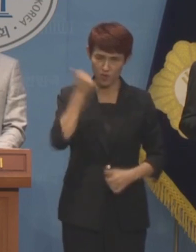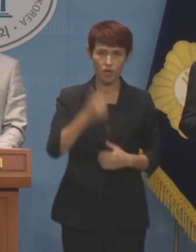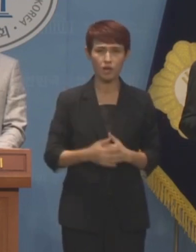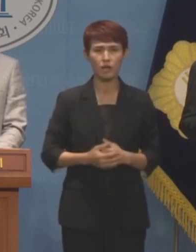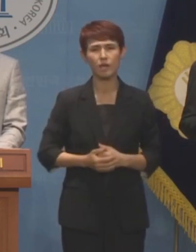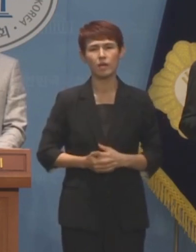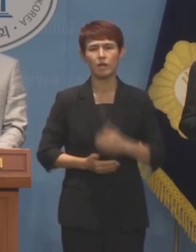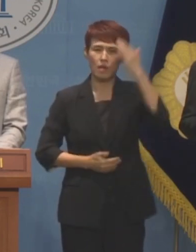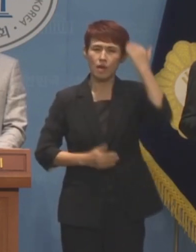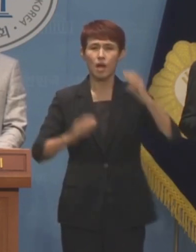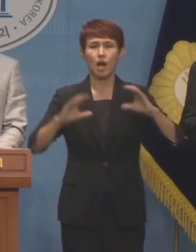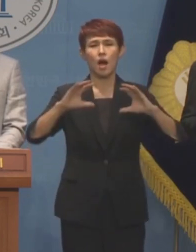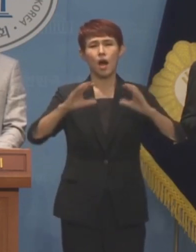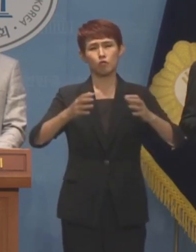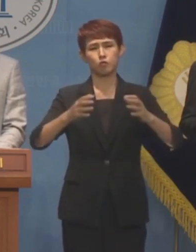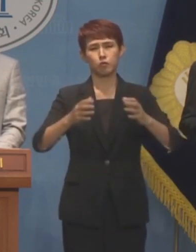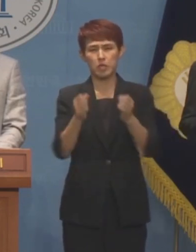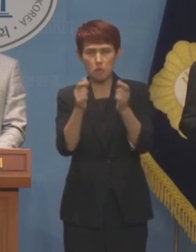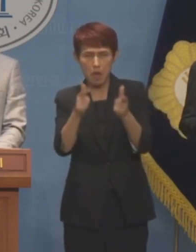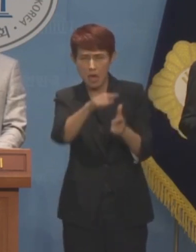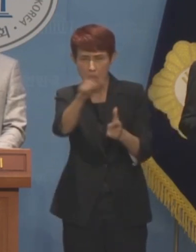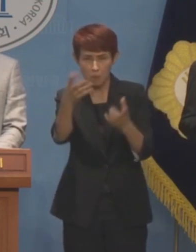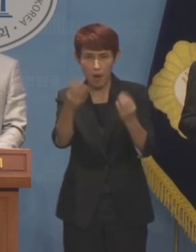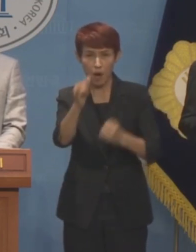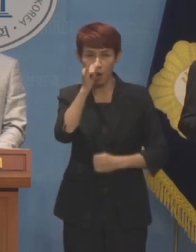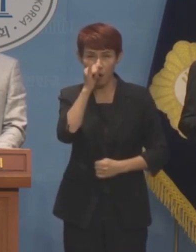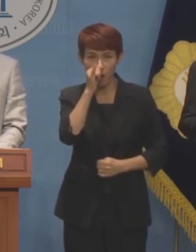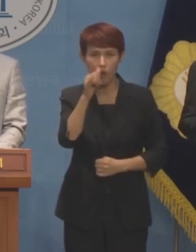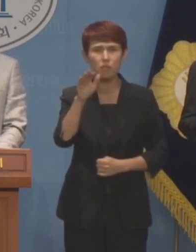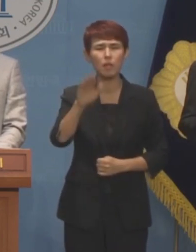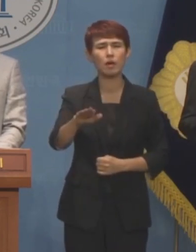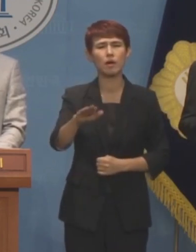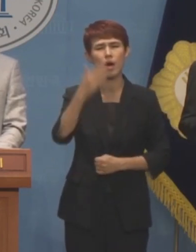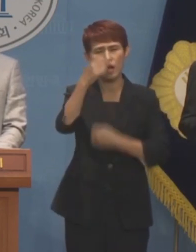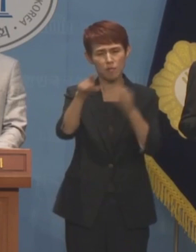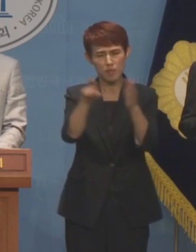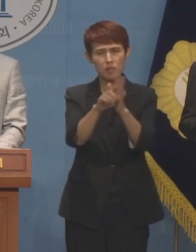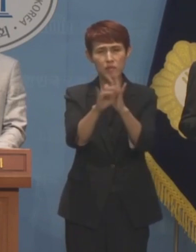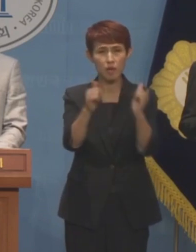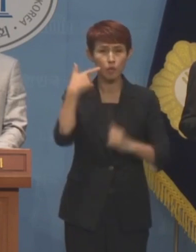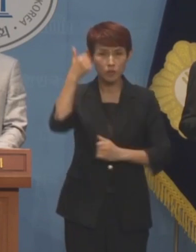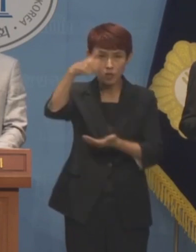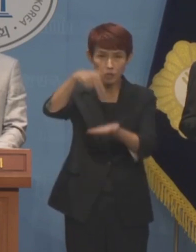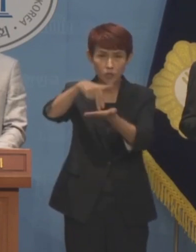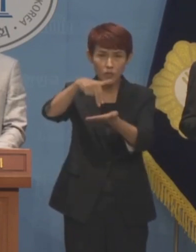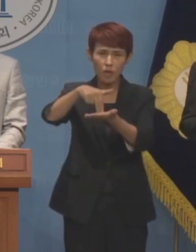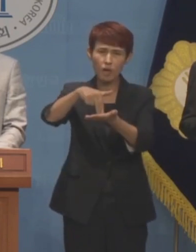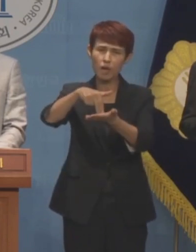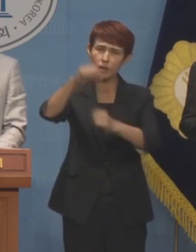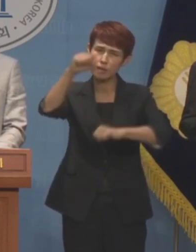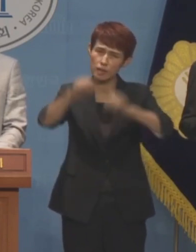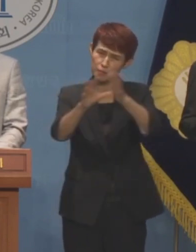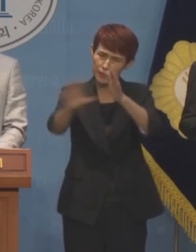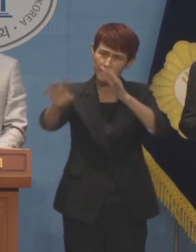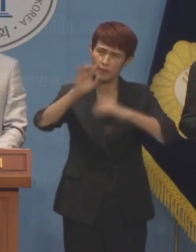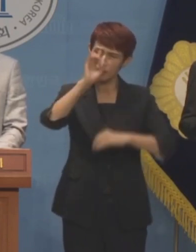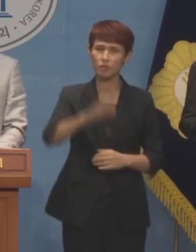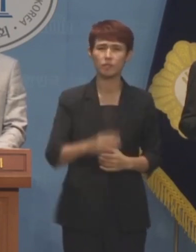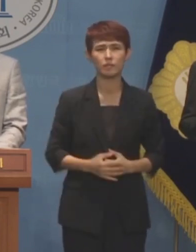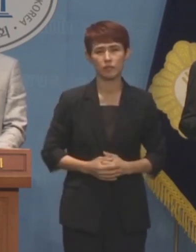지금의 대한민국이 기회주의자로 득실거린다 해도 신앙인이고 목사라면 그렇게 해서는 안